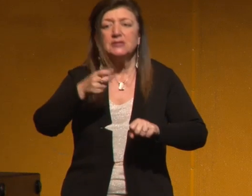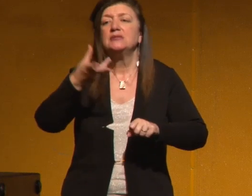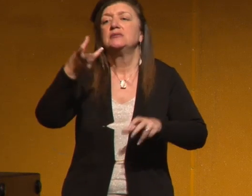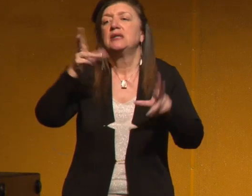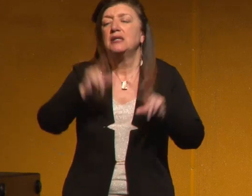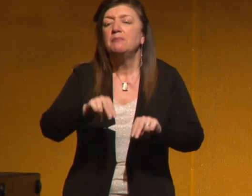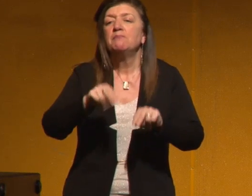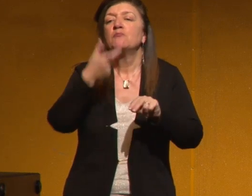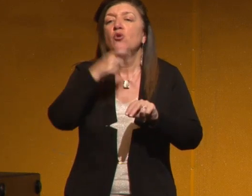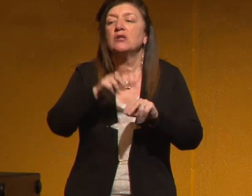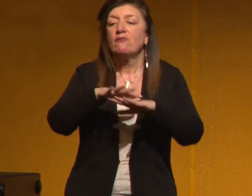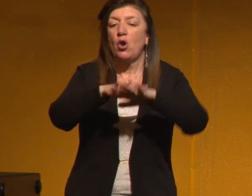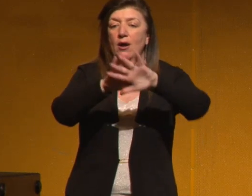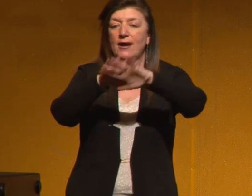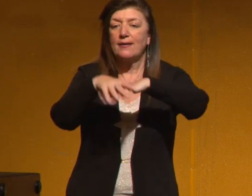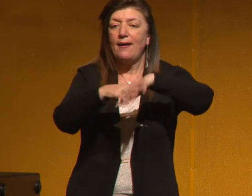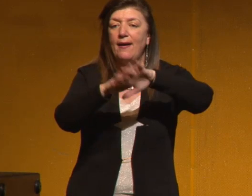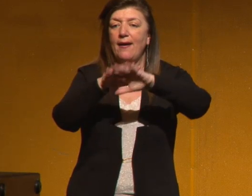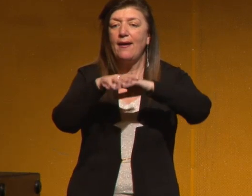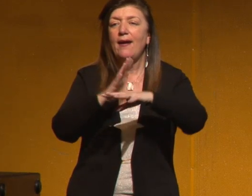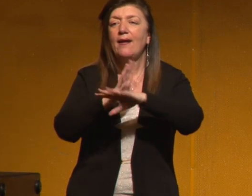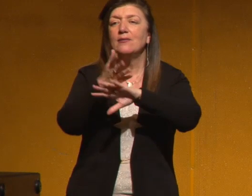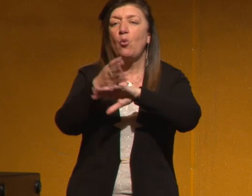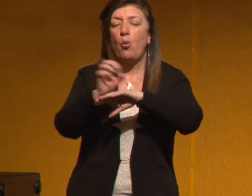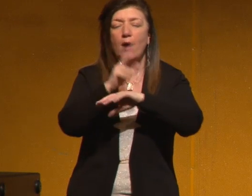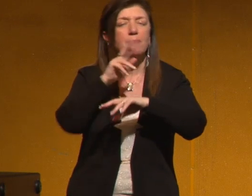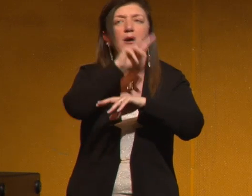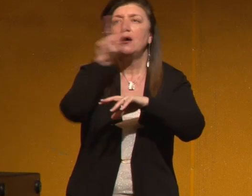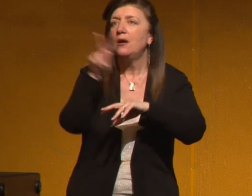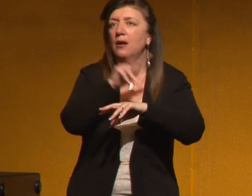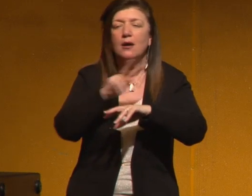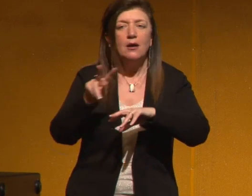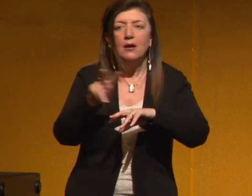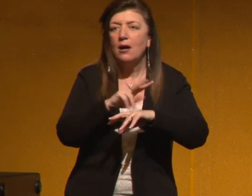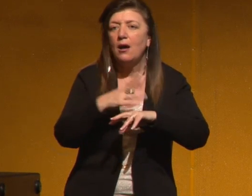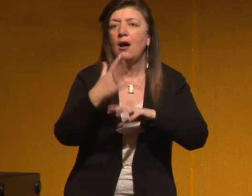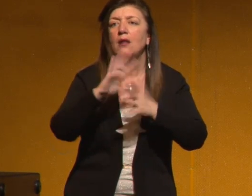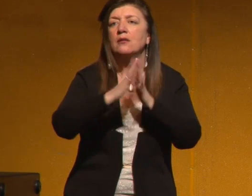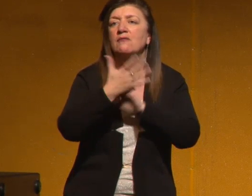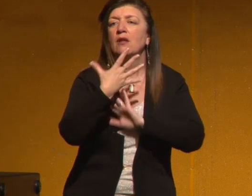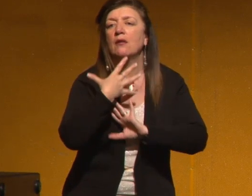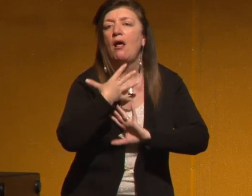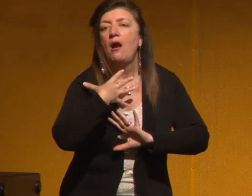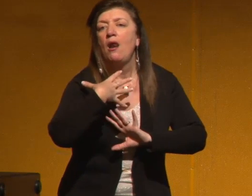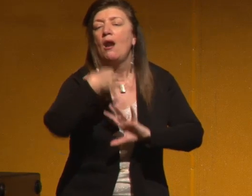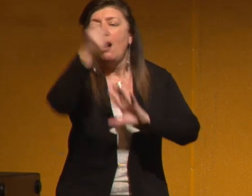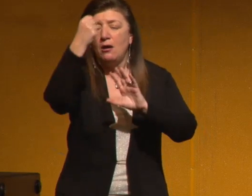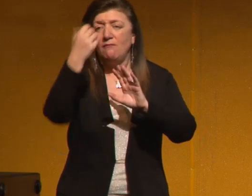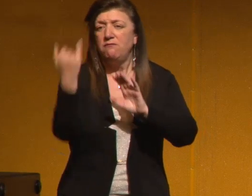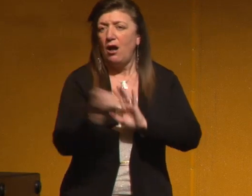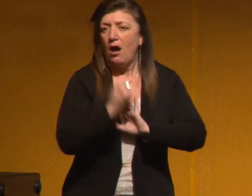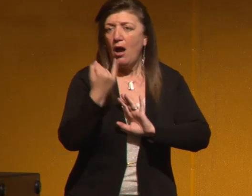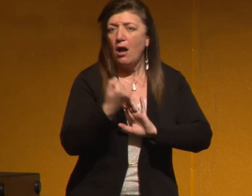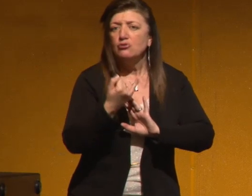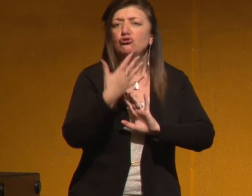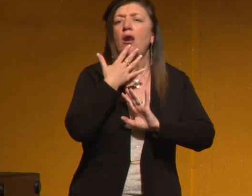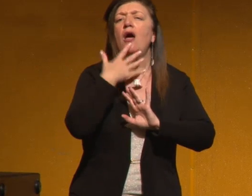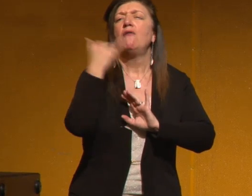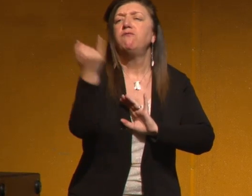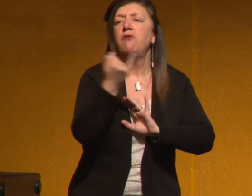facile perdersi nella rete è facile rimanere imprigionati proprio nel momento in cui si ha